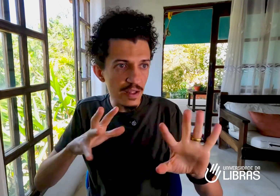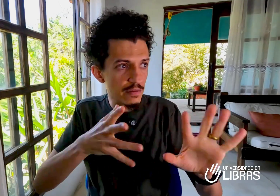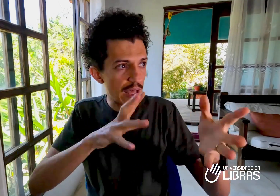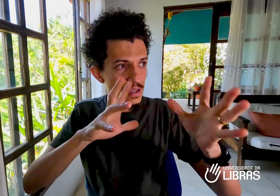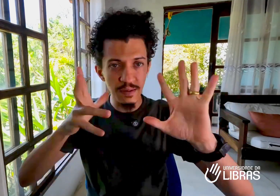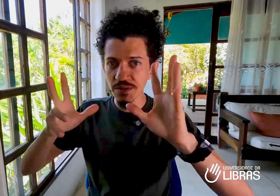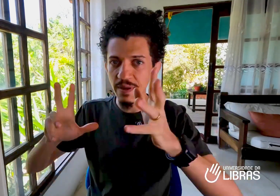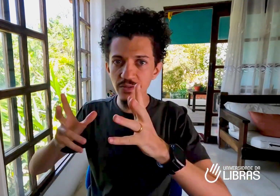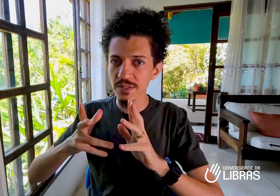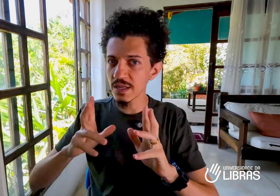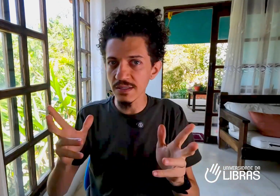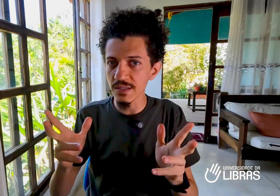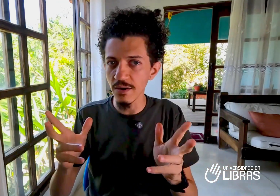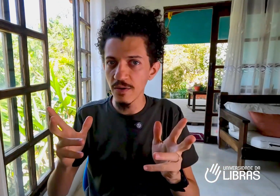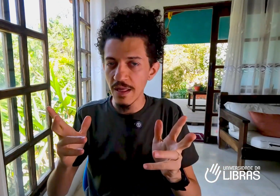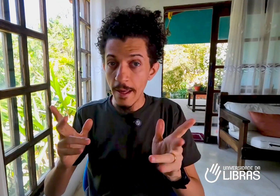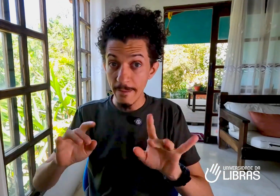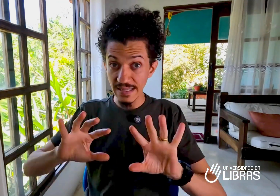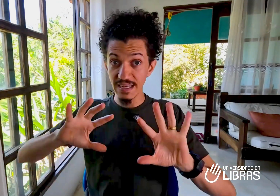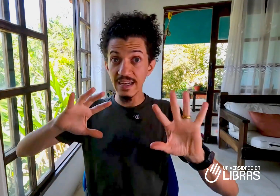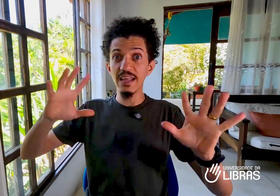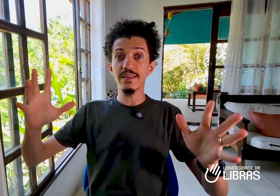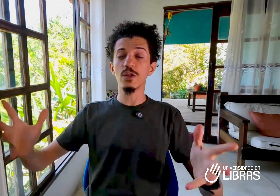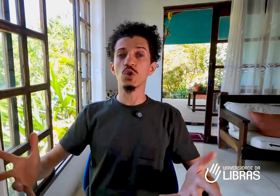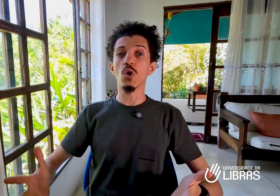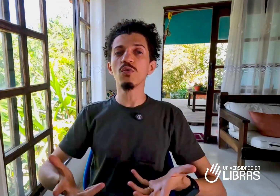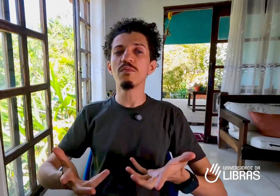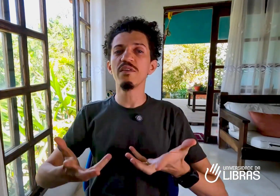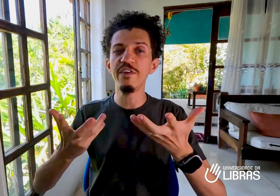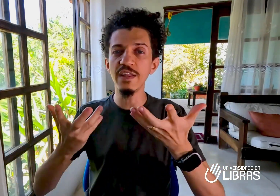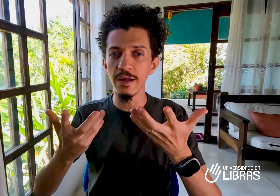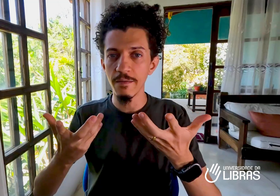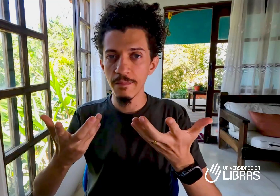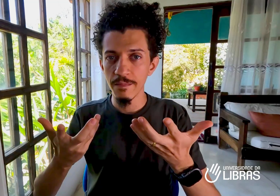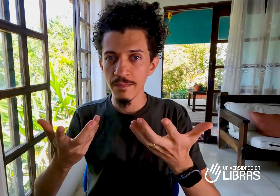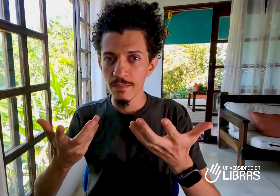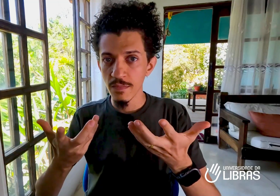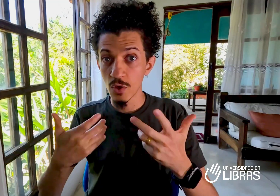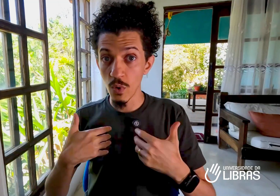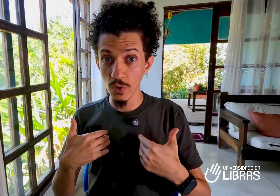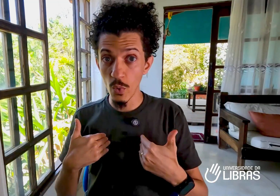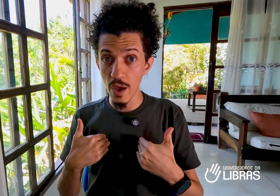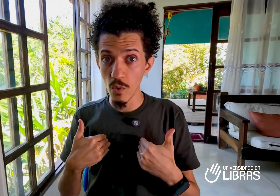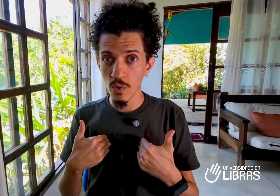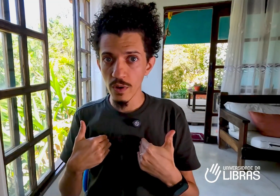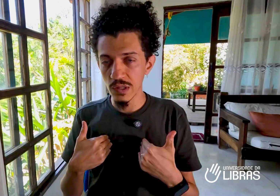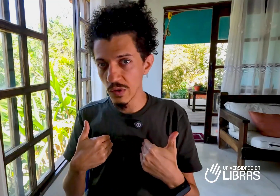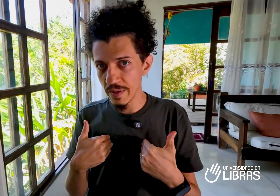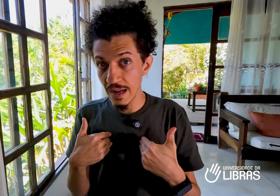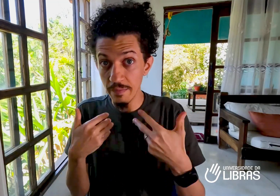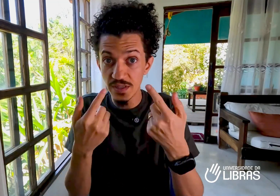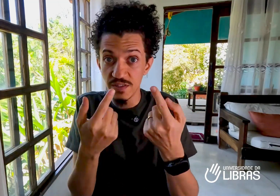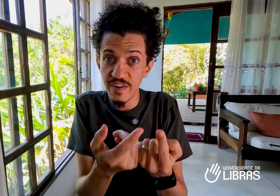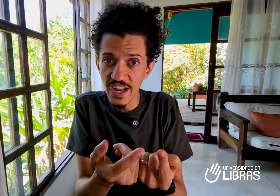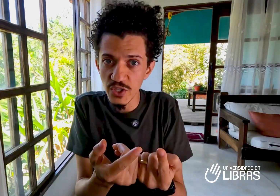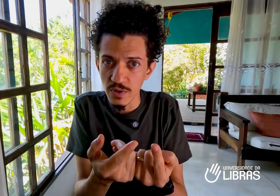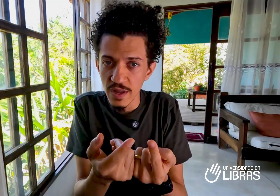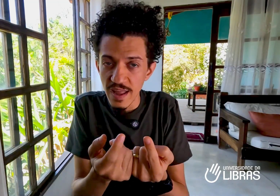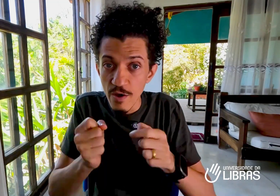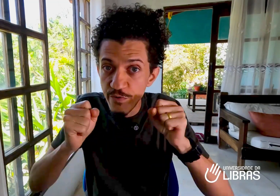É simplesmente uma sinalização. Mas ali tem toda uma vida que quando eu, que domino a Libras, vejo, eu vejo